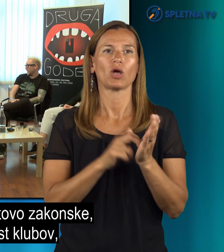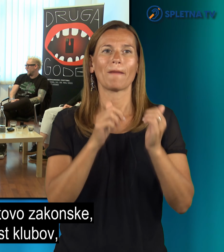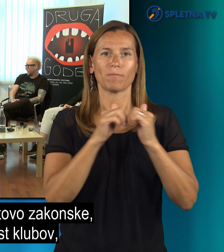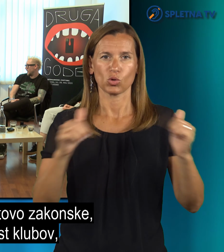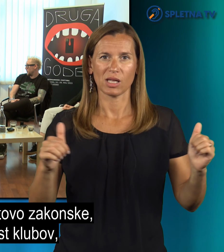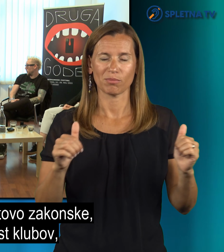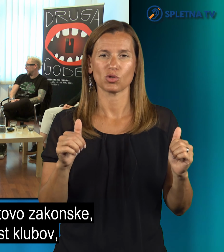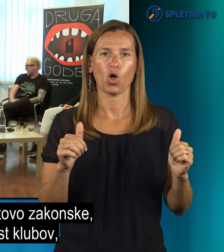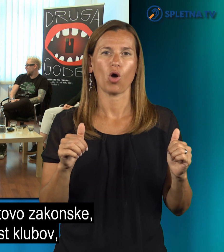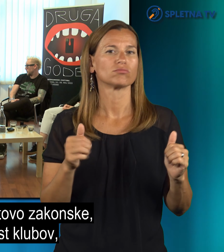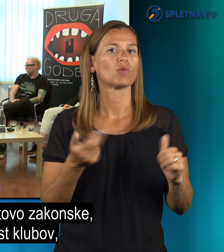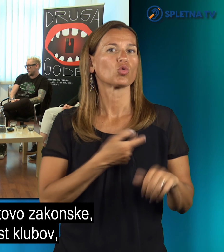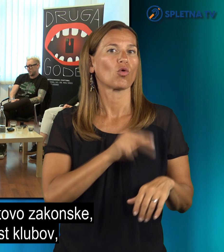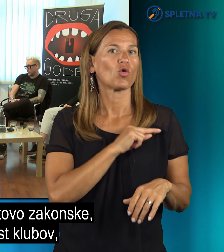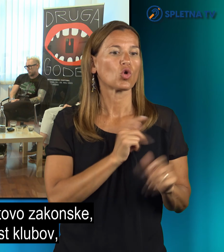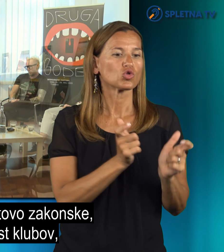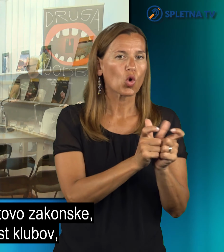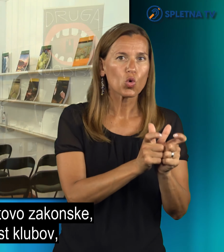konkretno